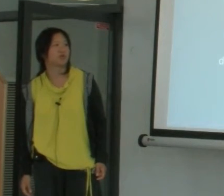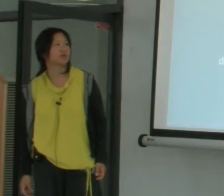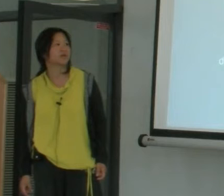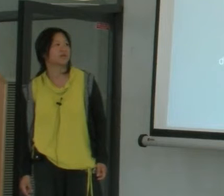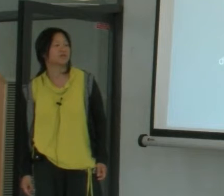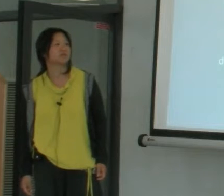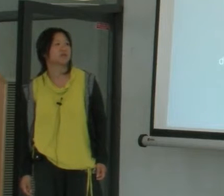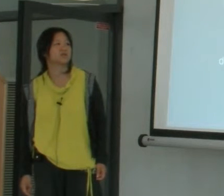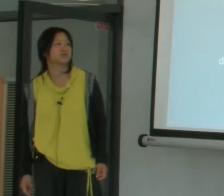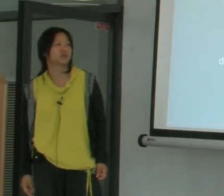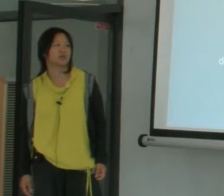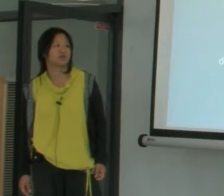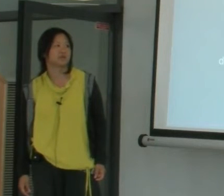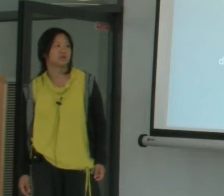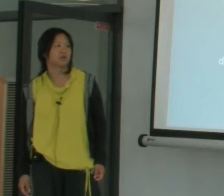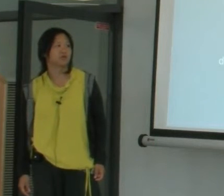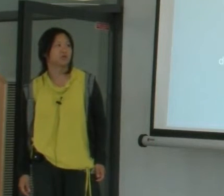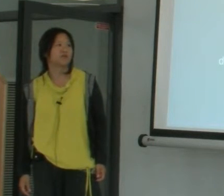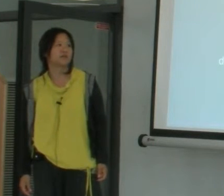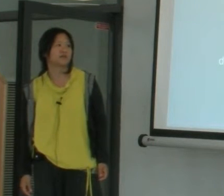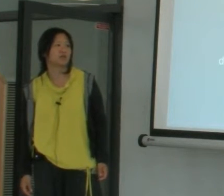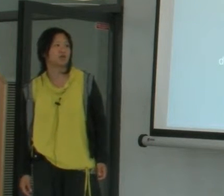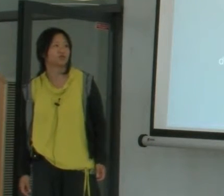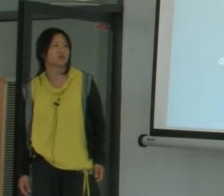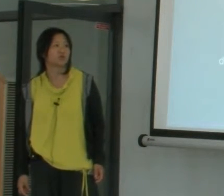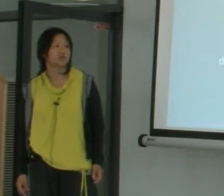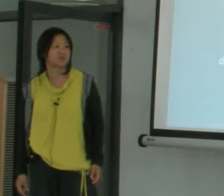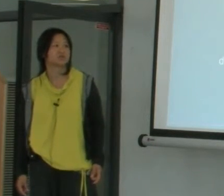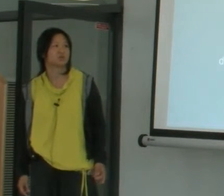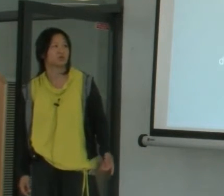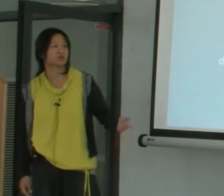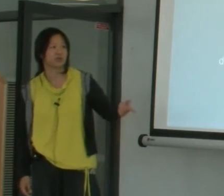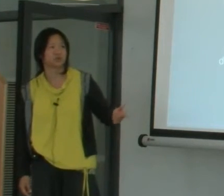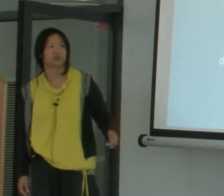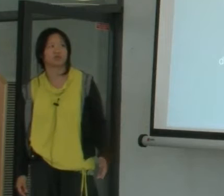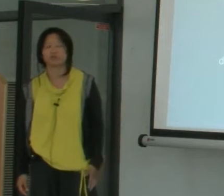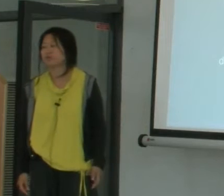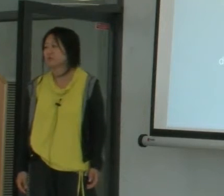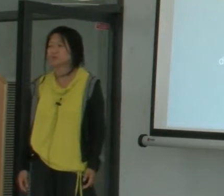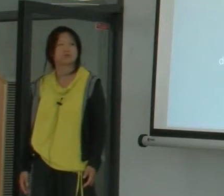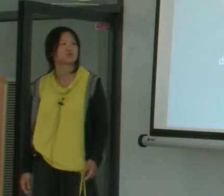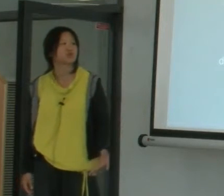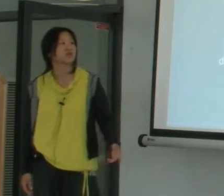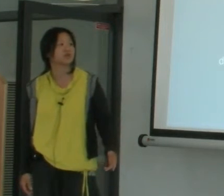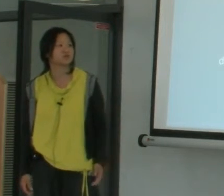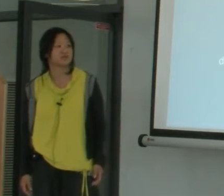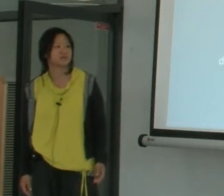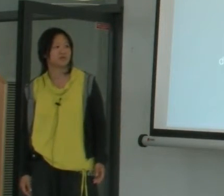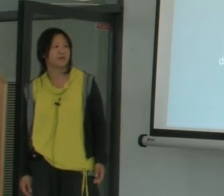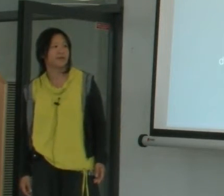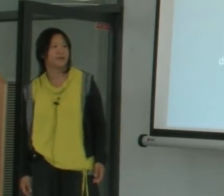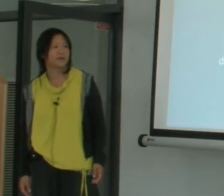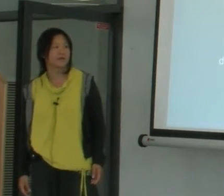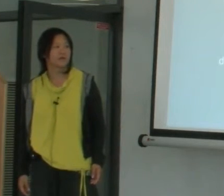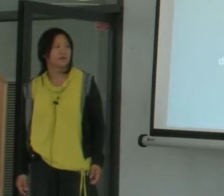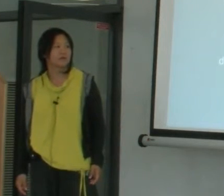Pourquoi on a créé la cygnothèque? Donc l'année dernière, le projet a commencé, on s'est rencontrés, donc tous les deux, avec moi, Sangja et Ossine.